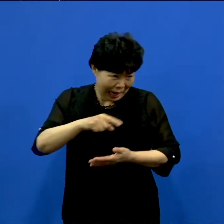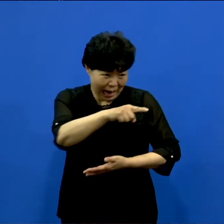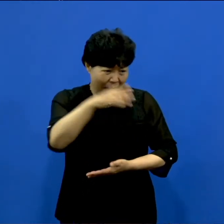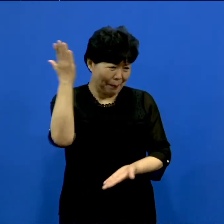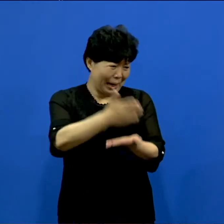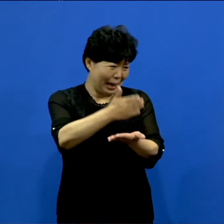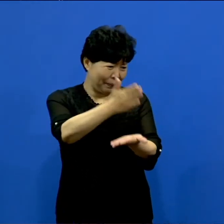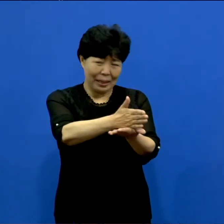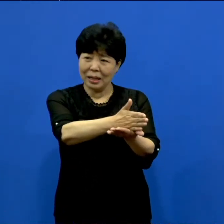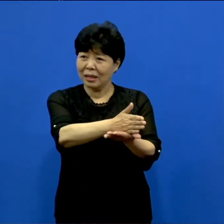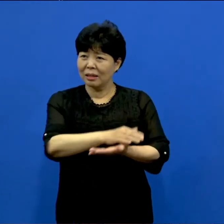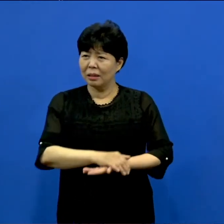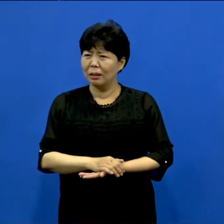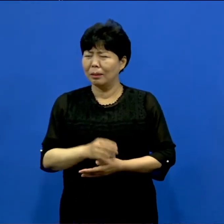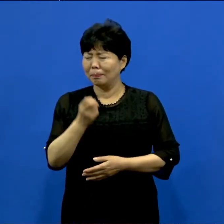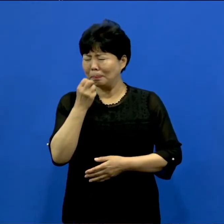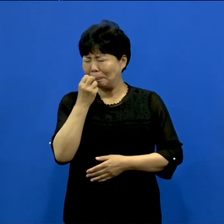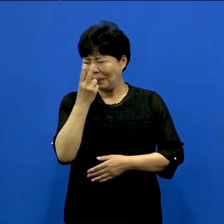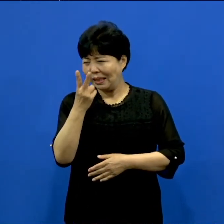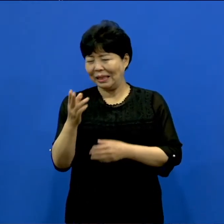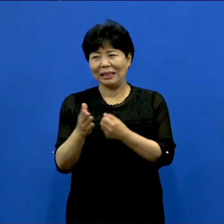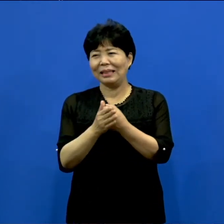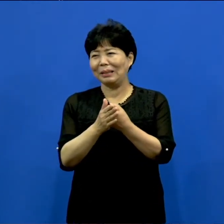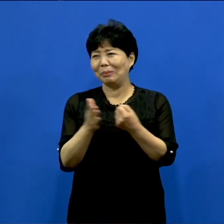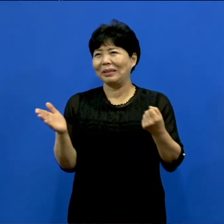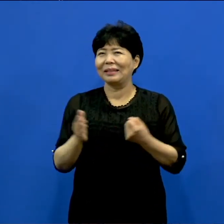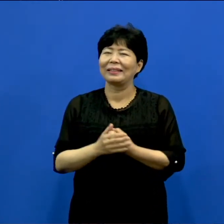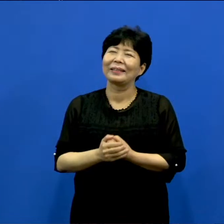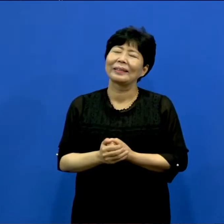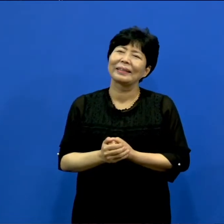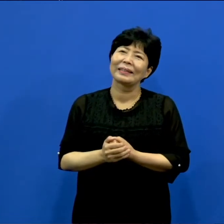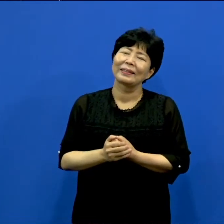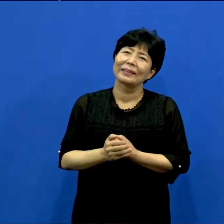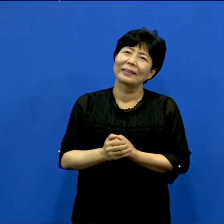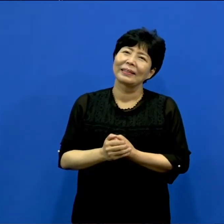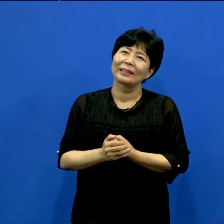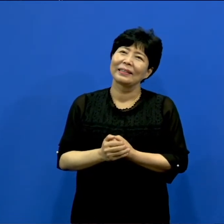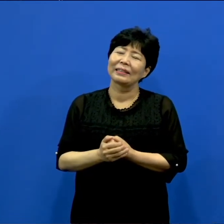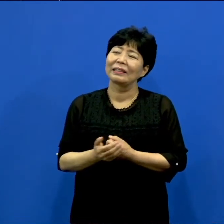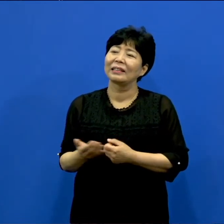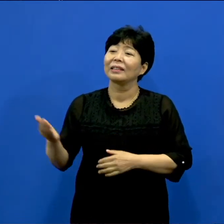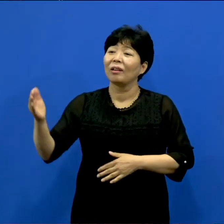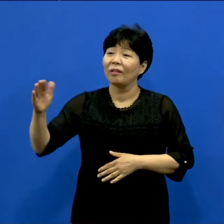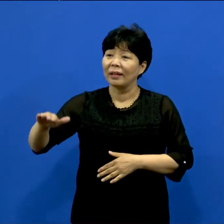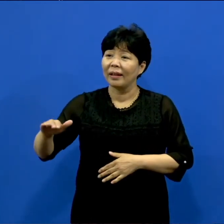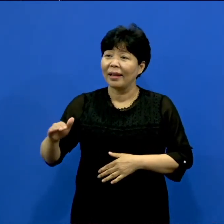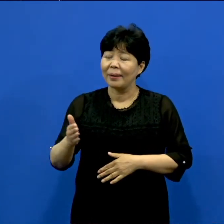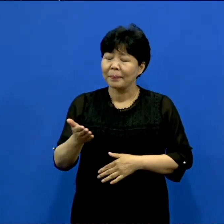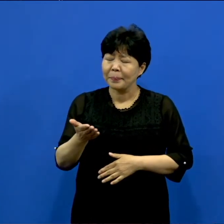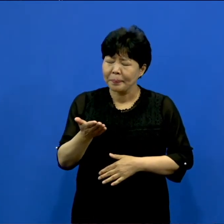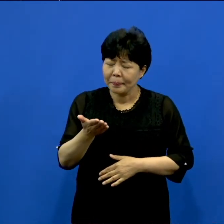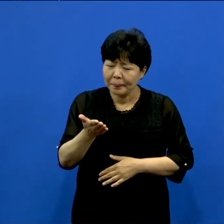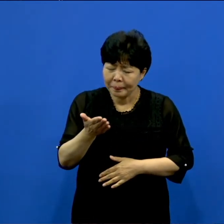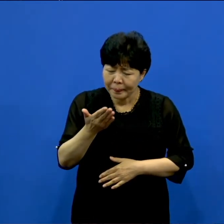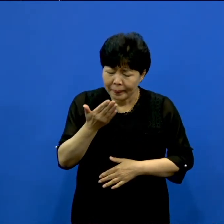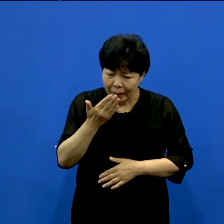하더라고요. 냄새가 너무 안 좋아가지고. 근데요, 먹어보면 달라요.